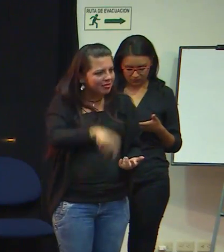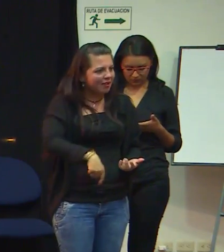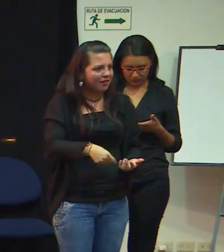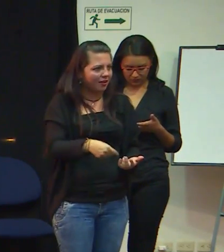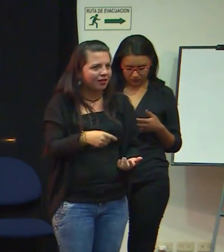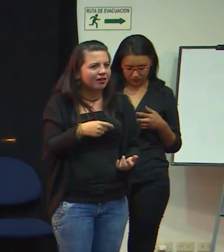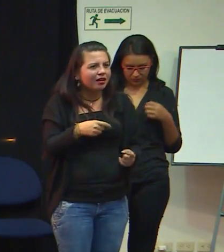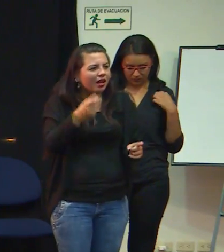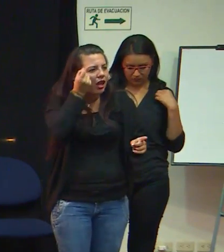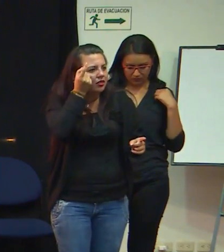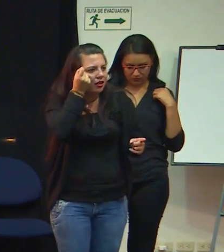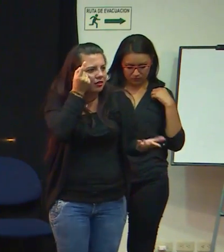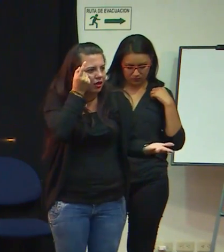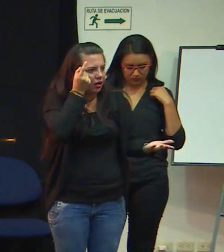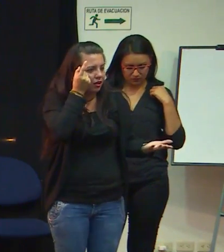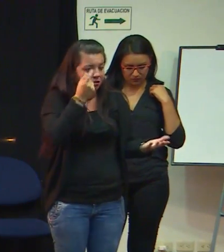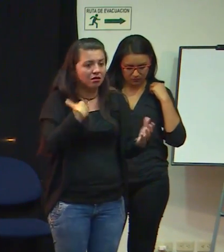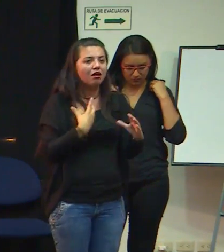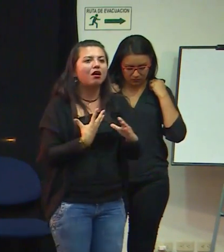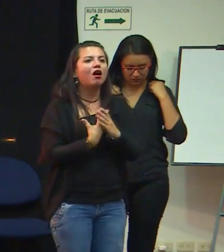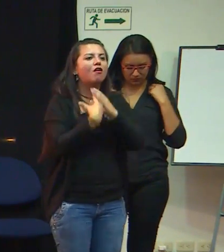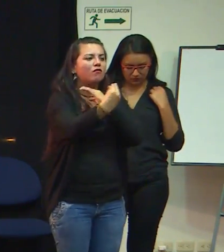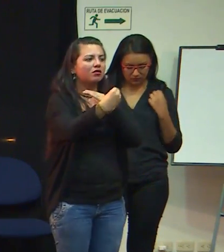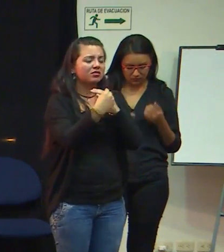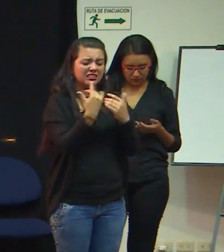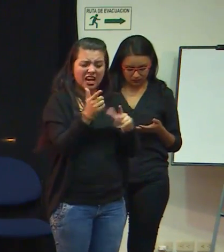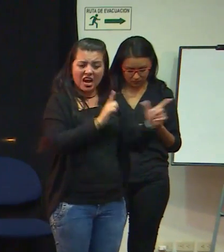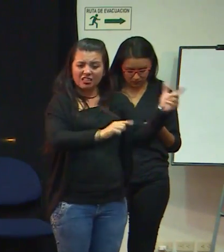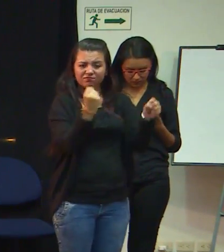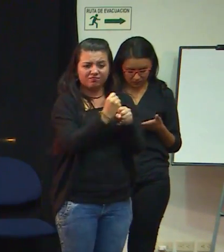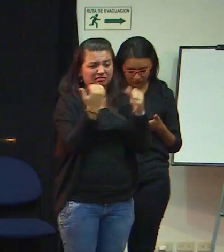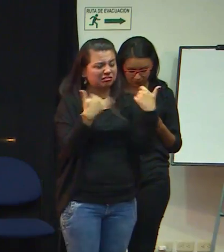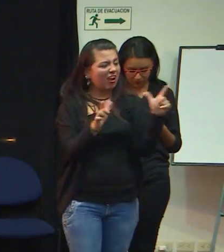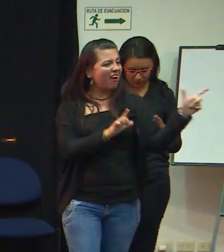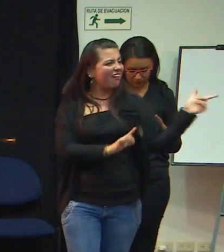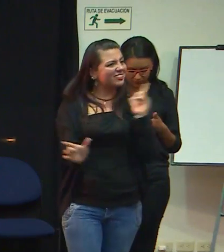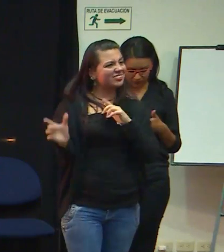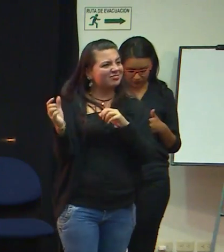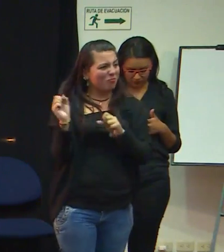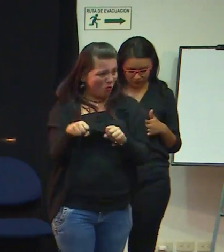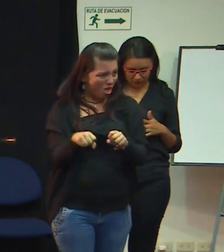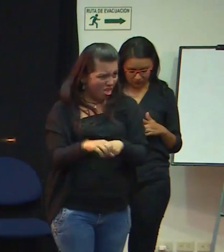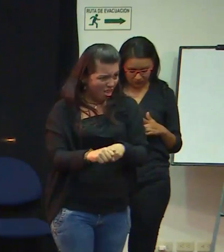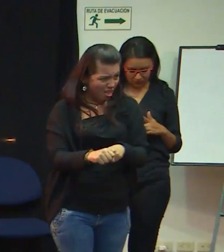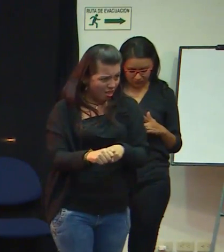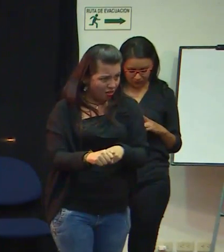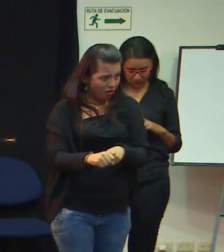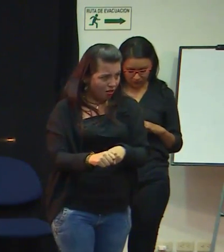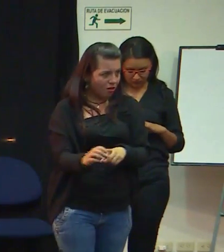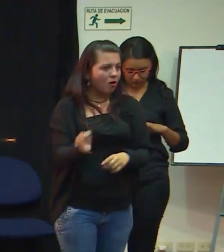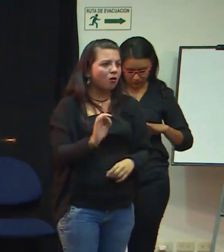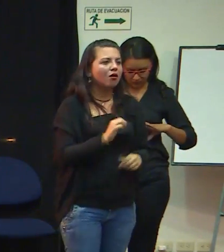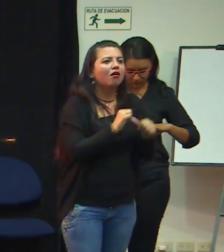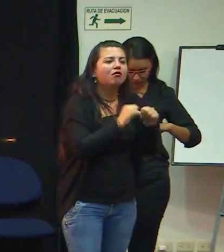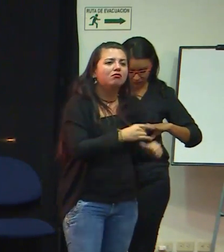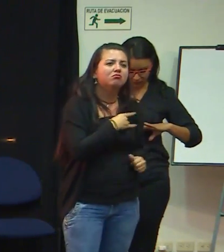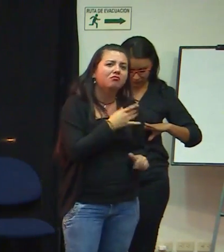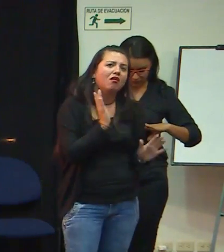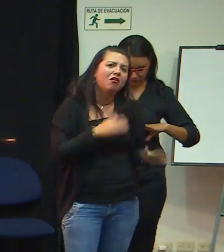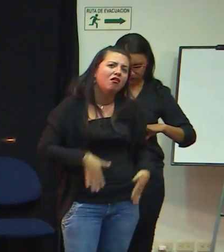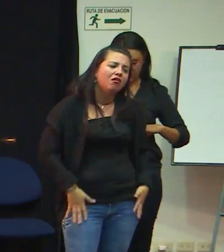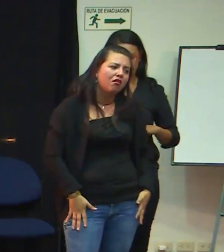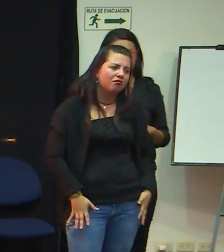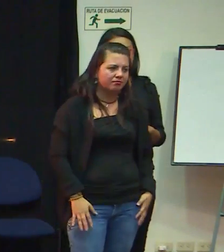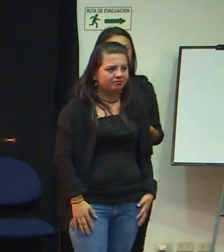a entender que es que cuando salgamos no tenemos un empleo inmediato y no por eso vamos a quedarnos aquí en la universidad sin hacer nada.